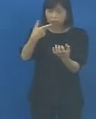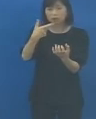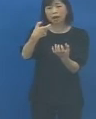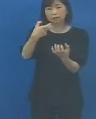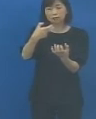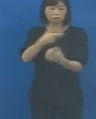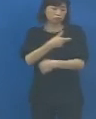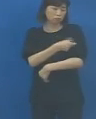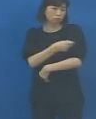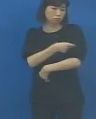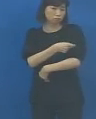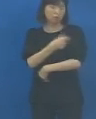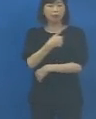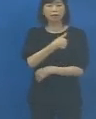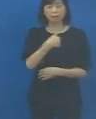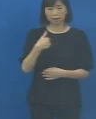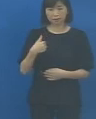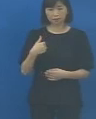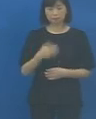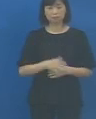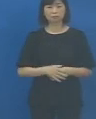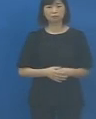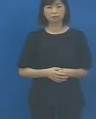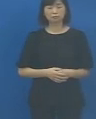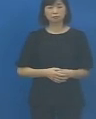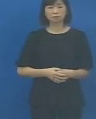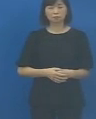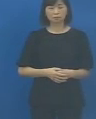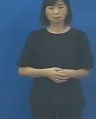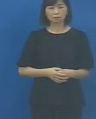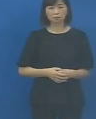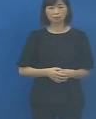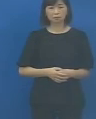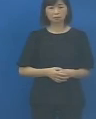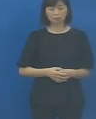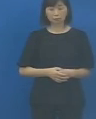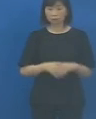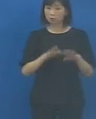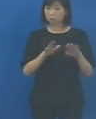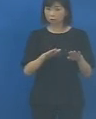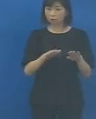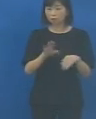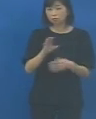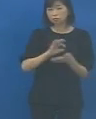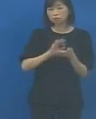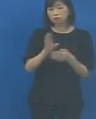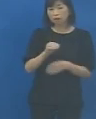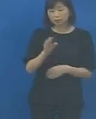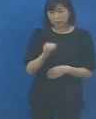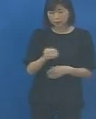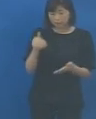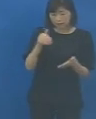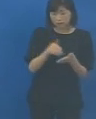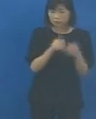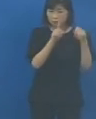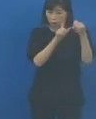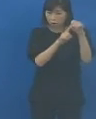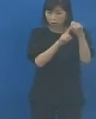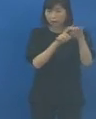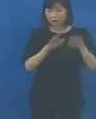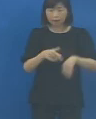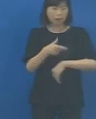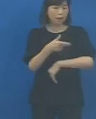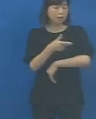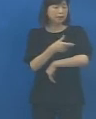1170の注射ができるものであります。でこれによりまして、最終目標としては現在の接種ペースを